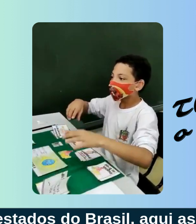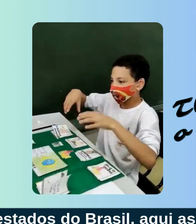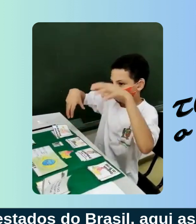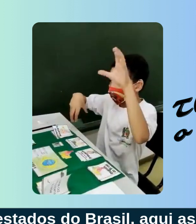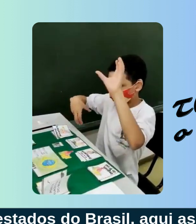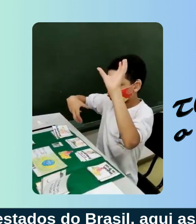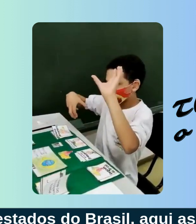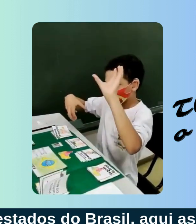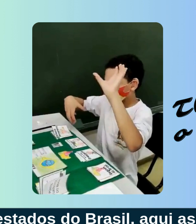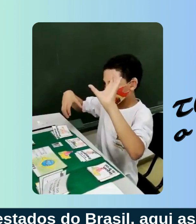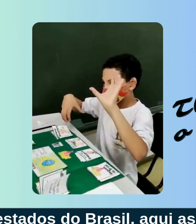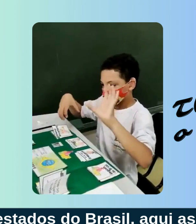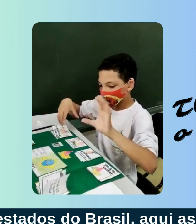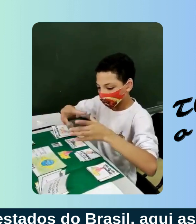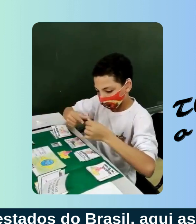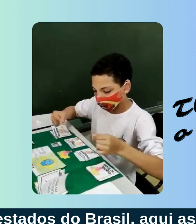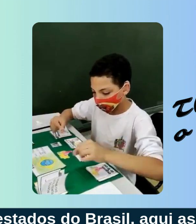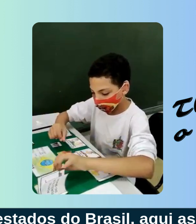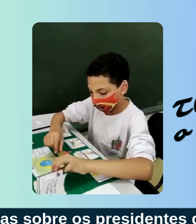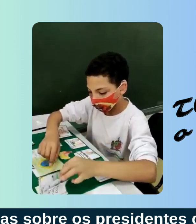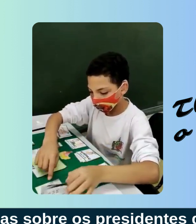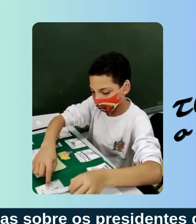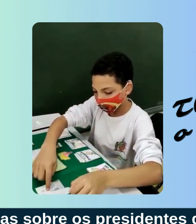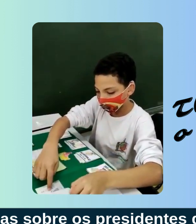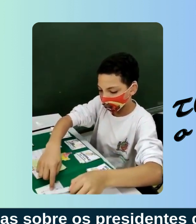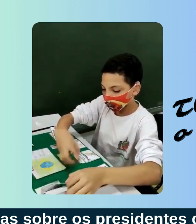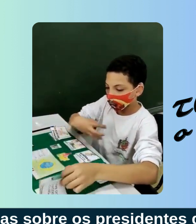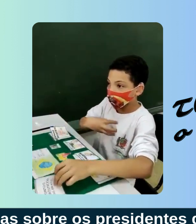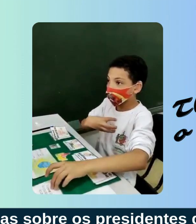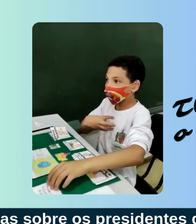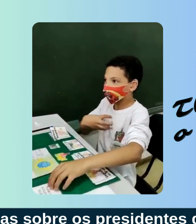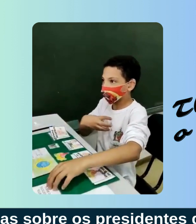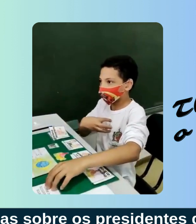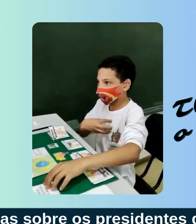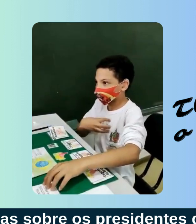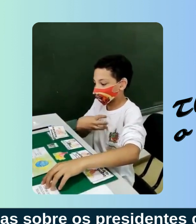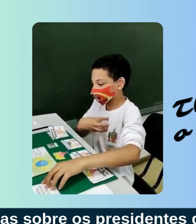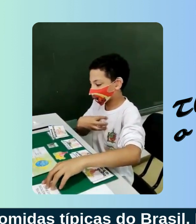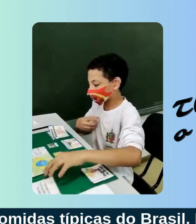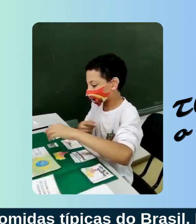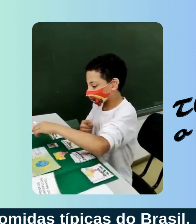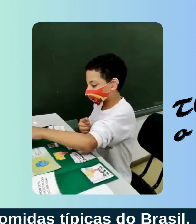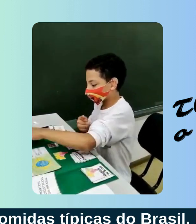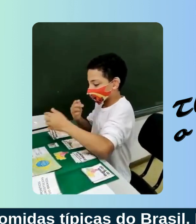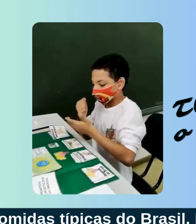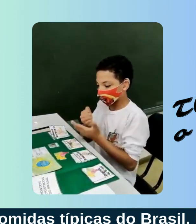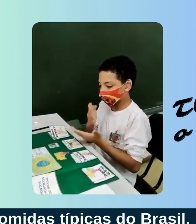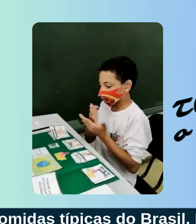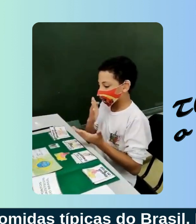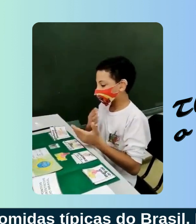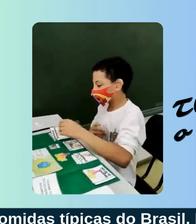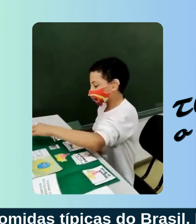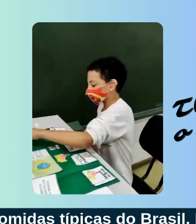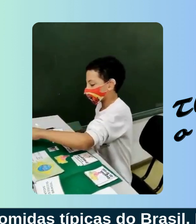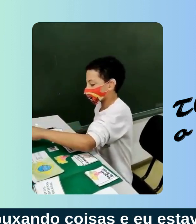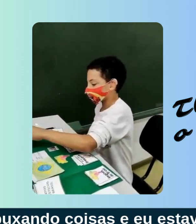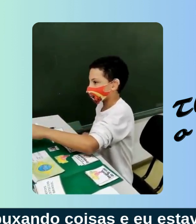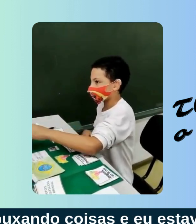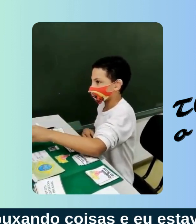do Brasil, aqui as regiões, coisas sobre os presidentes do Brasil, comidas típicas do Brasil. Então, eles iam